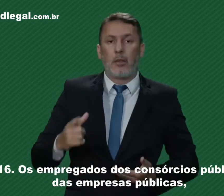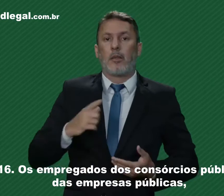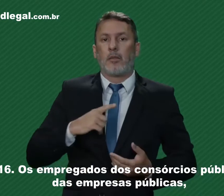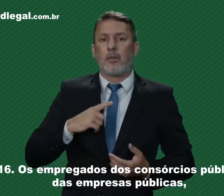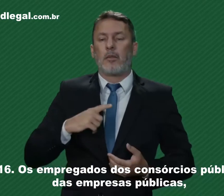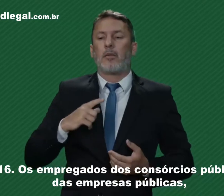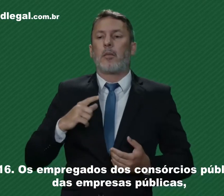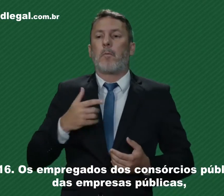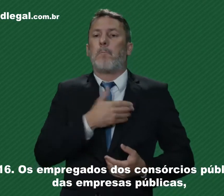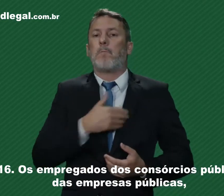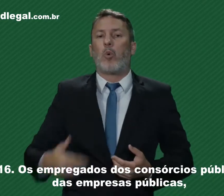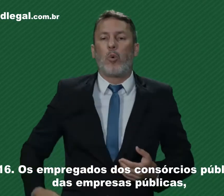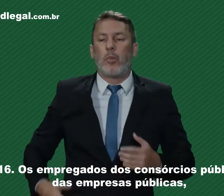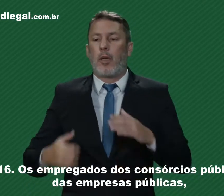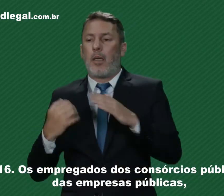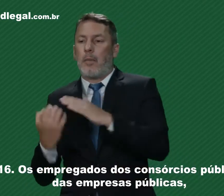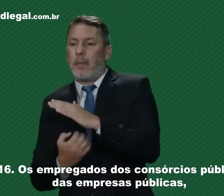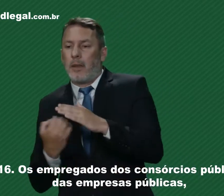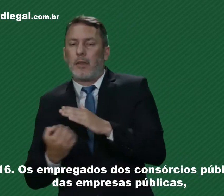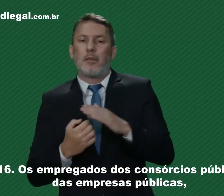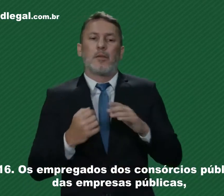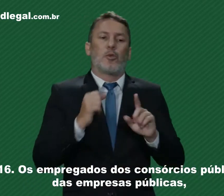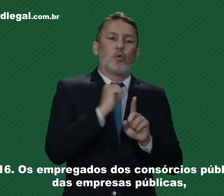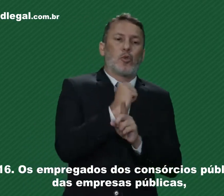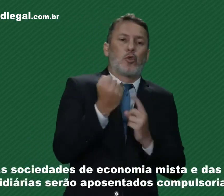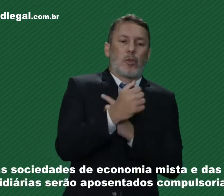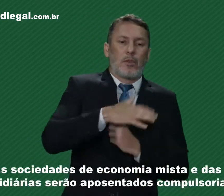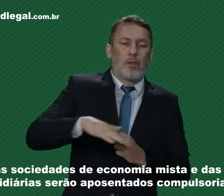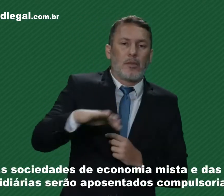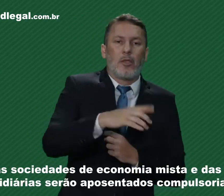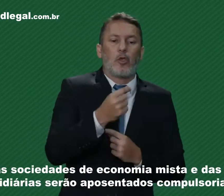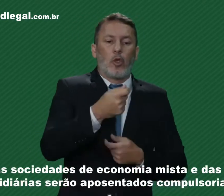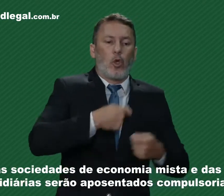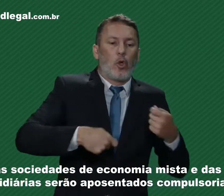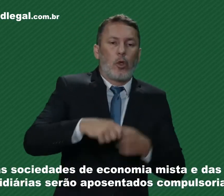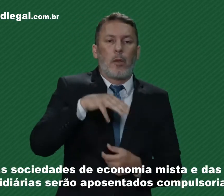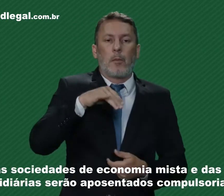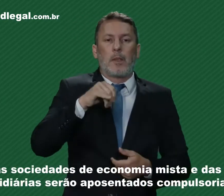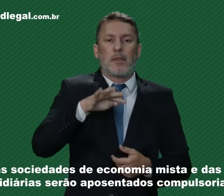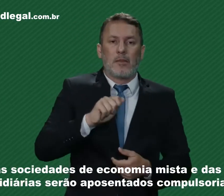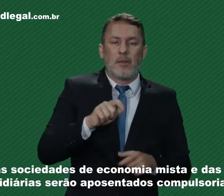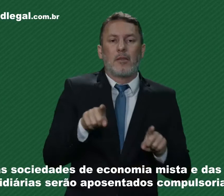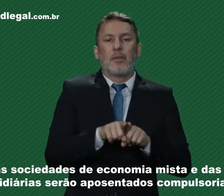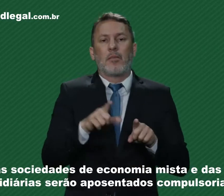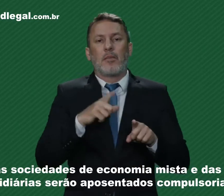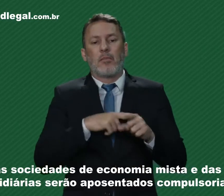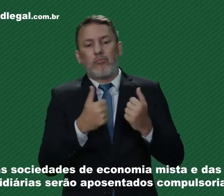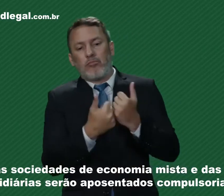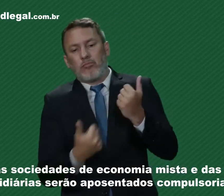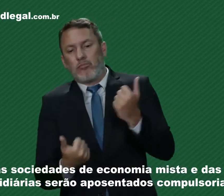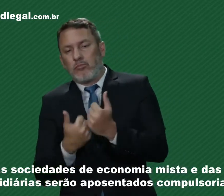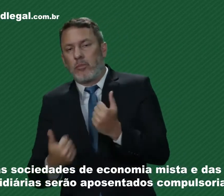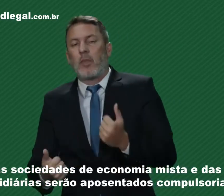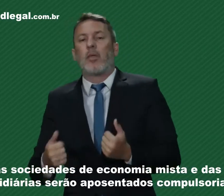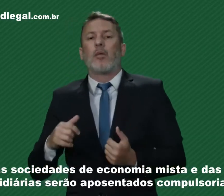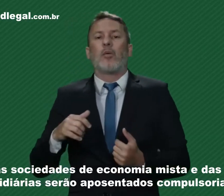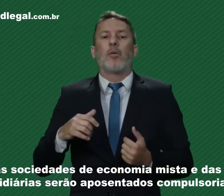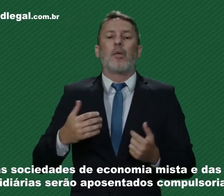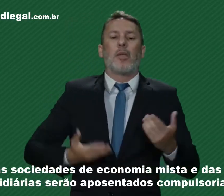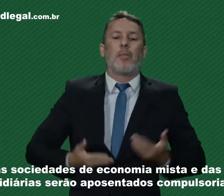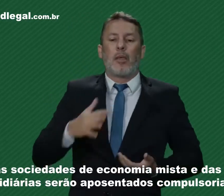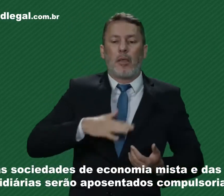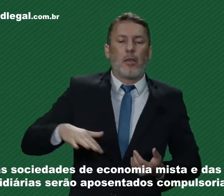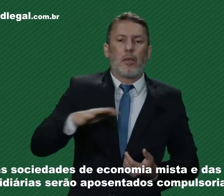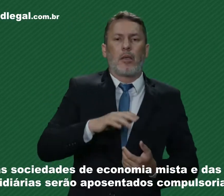Os empregados dos consórcios públicos, das empresas públicas, das sociedades de economia mista e das suas subsidiárias